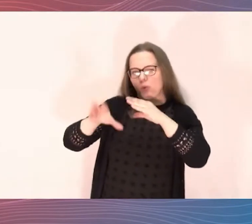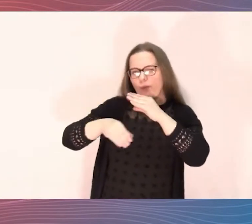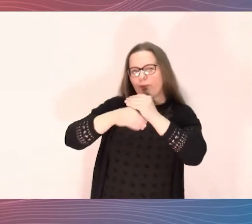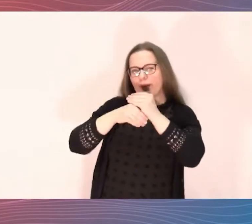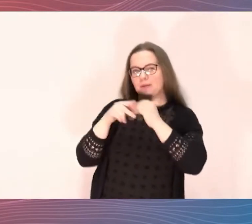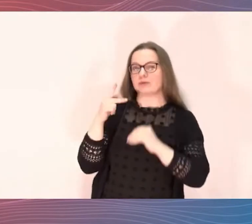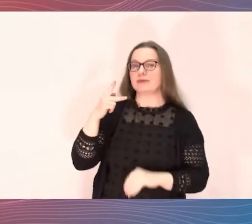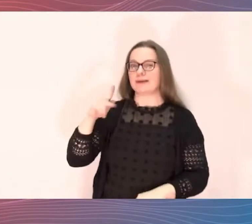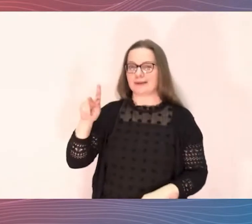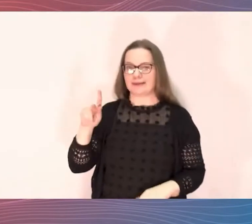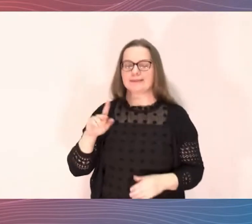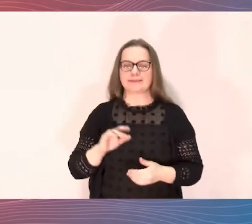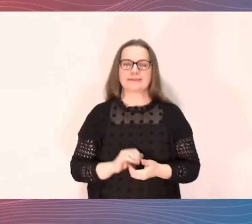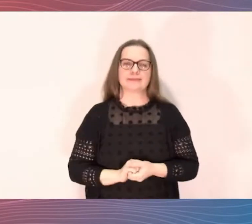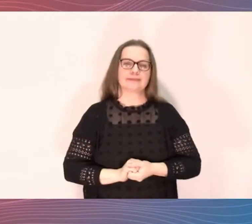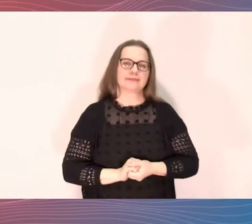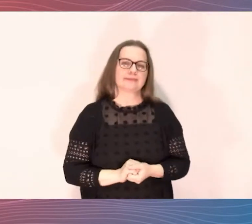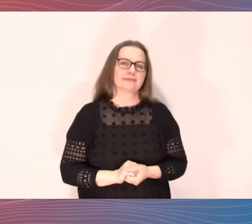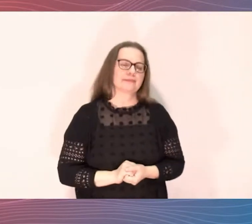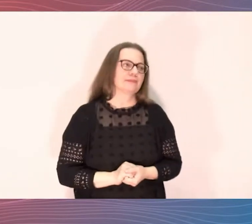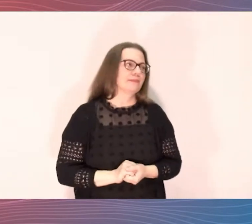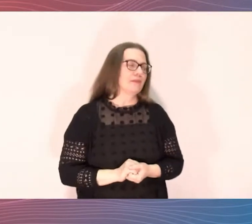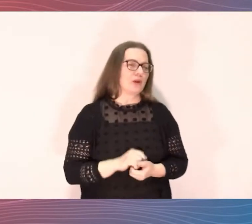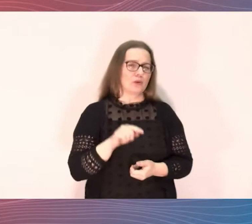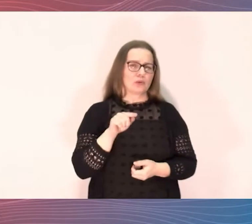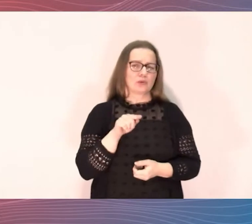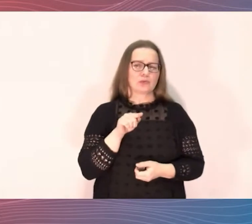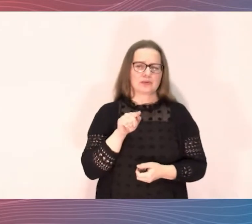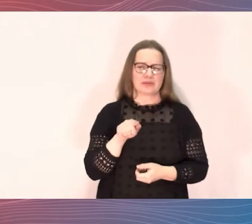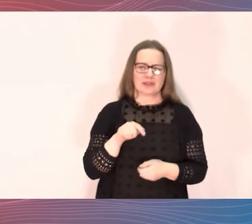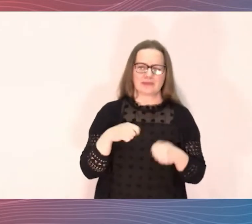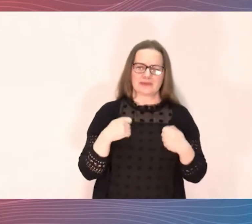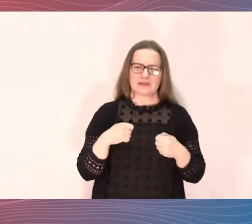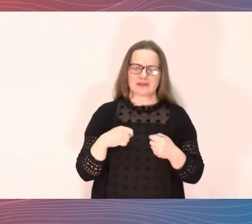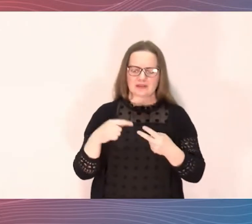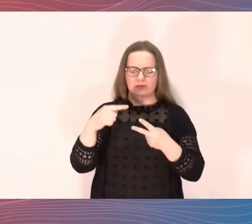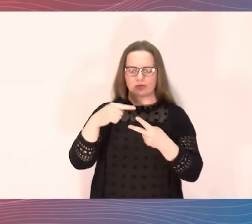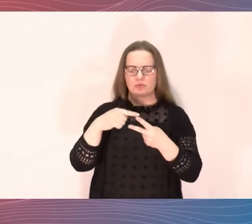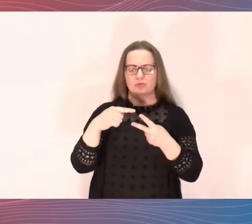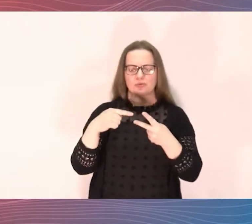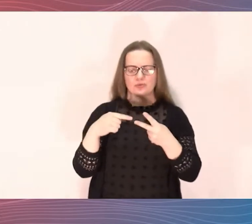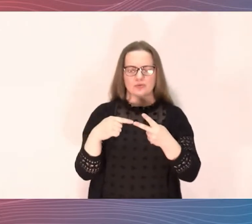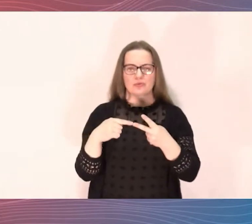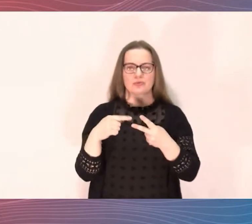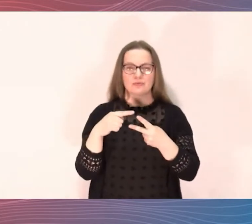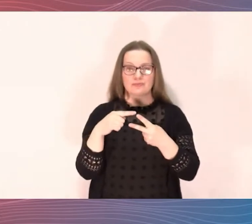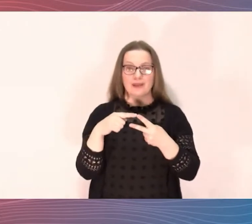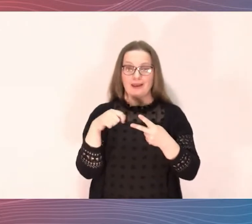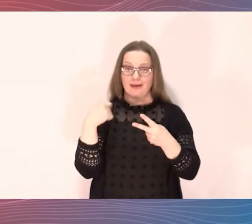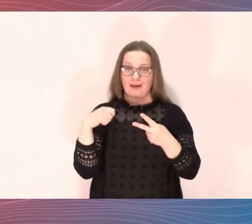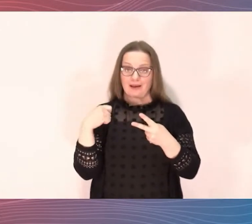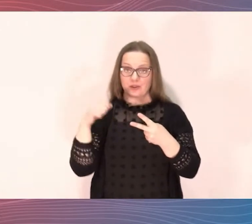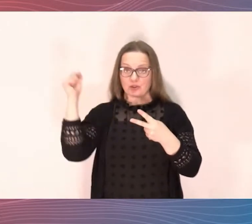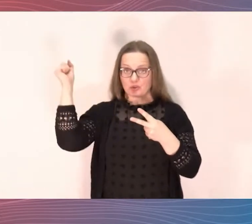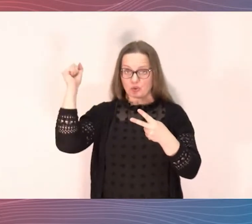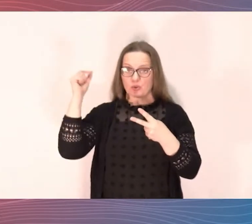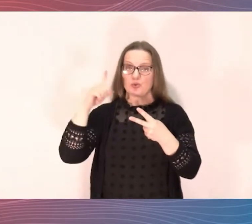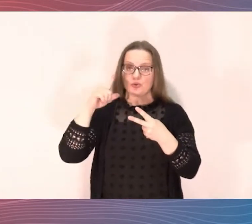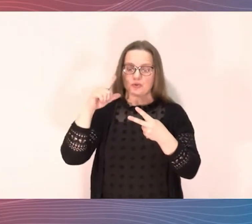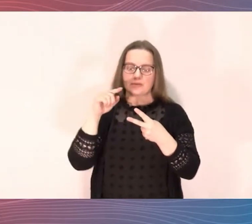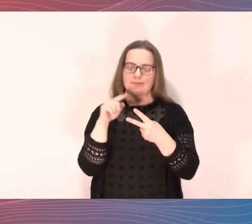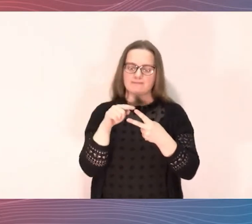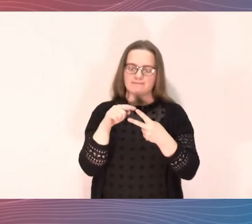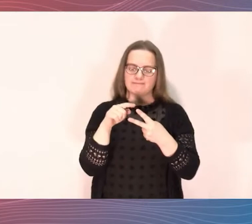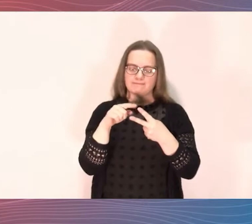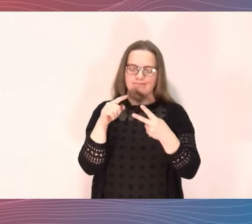fisicamente, você precisa de duas coisas, sabia? Você precisa da luz. E você precisa